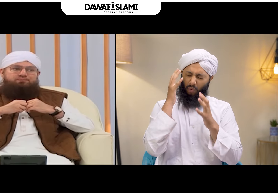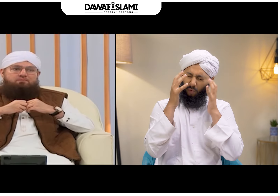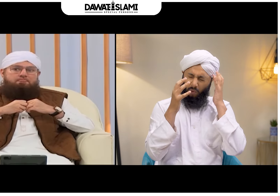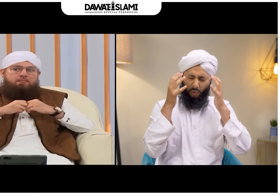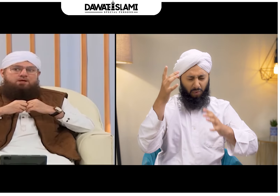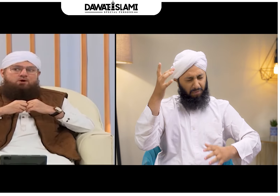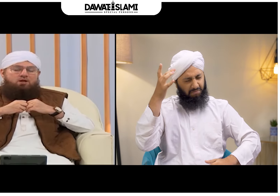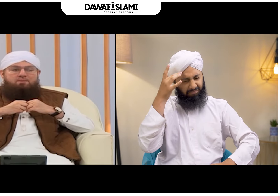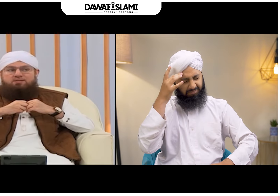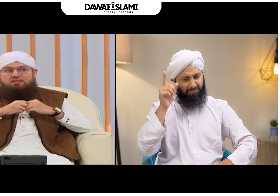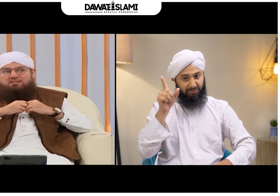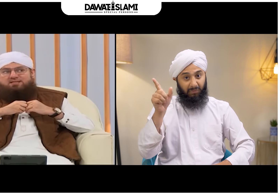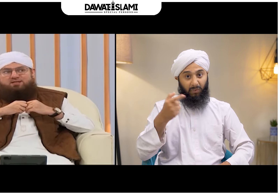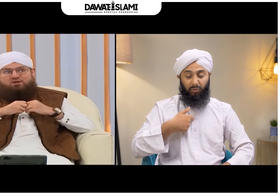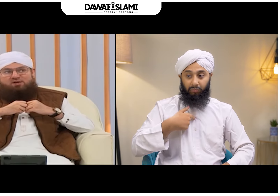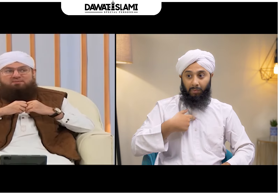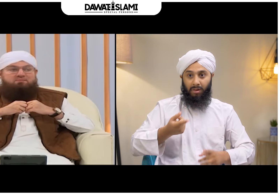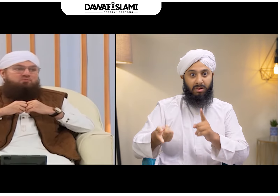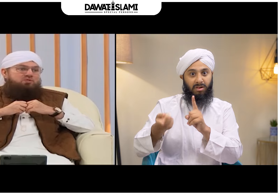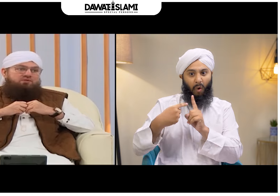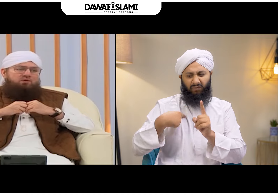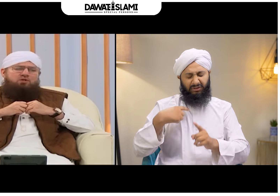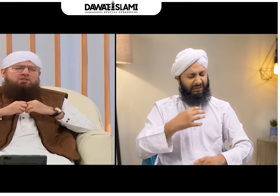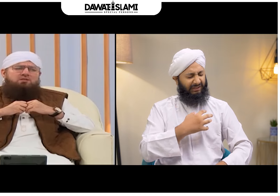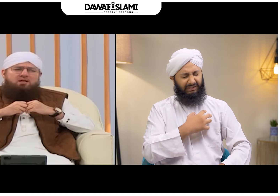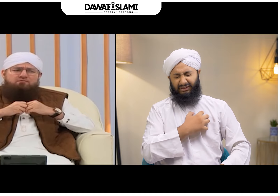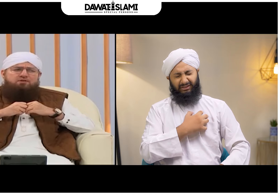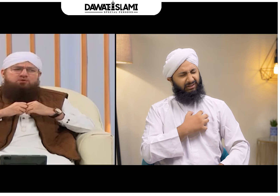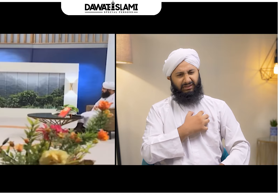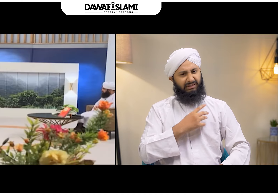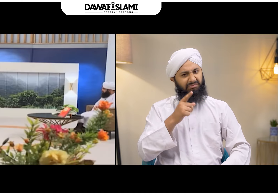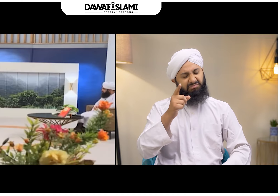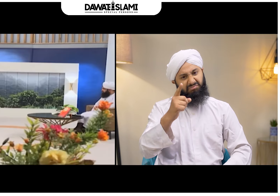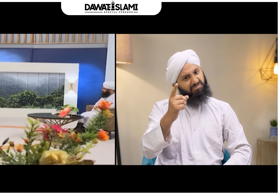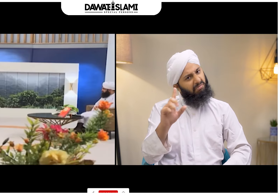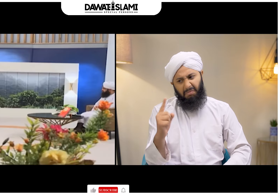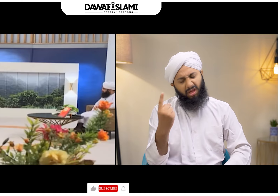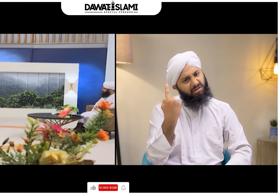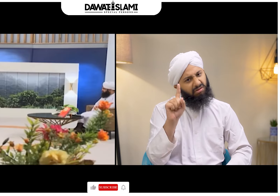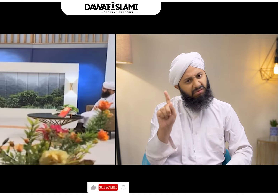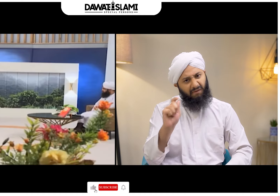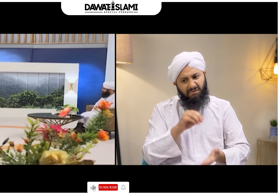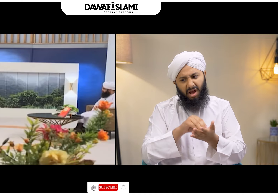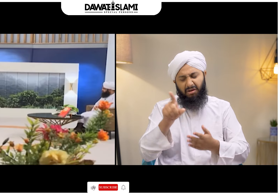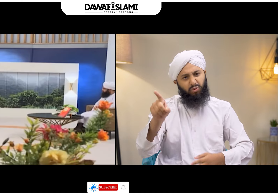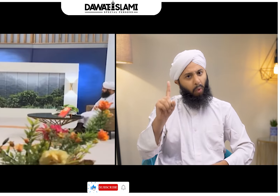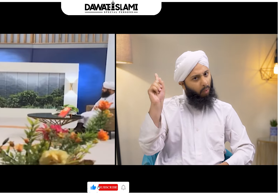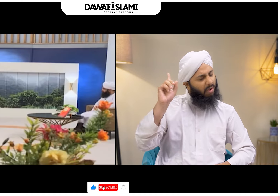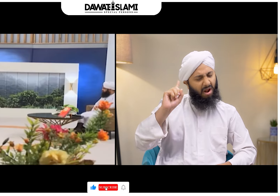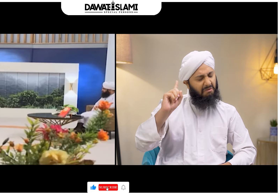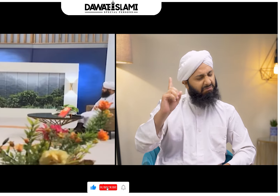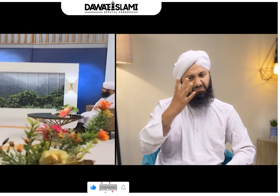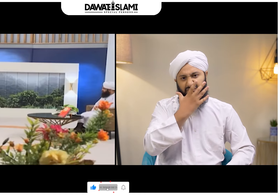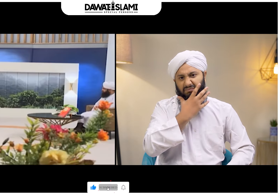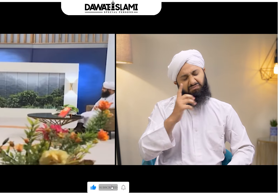ہوں اور ہمارے ساتھ کسی نے ایسا کیا ہو کہ ہماری مجبوری سے فائدہ اٹھا، کتنا فیل ہوتا ہے سلمان بھائی کہ یار یہی موقع تھا فائدہ